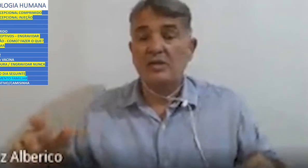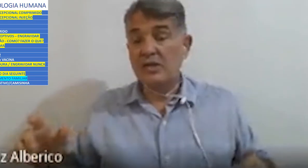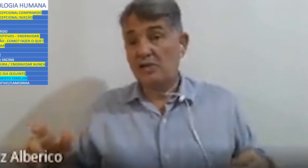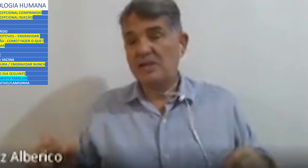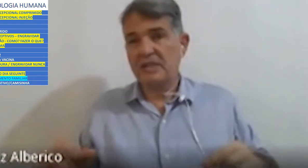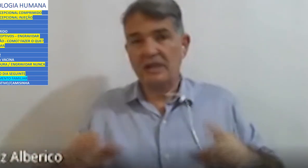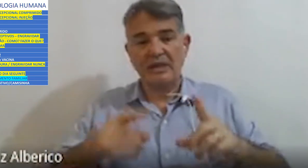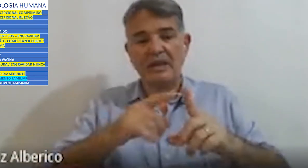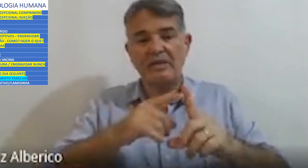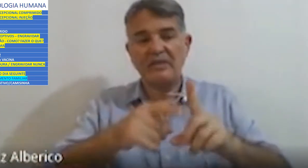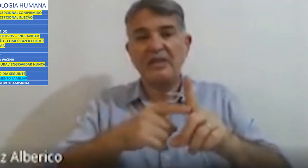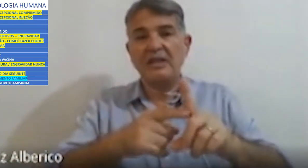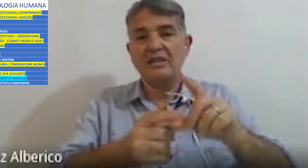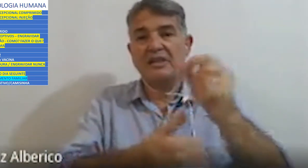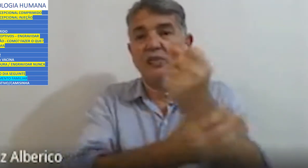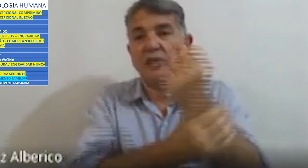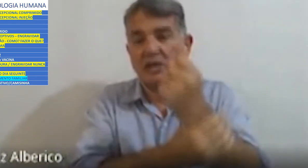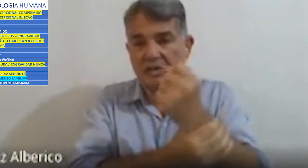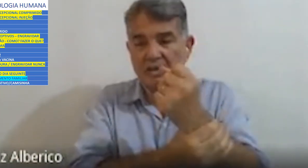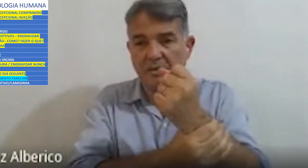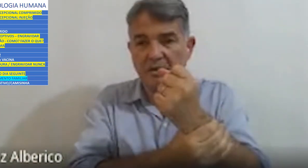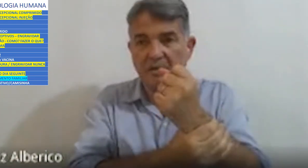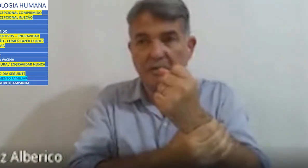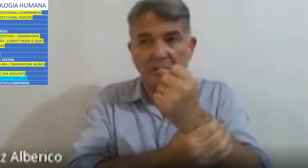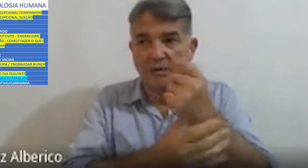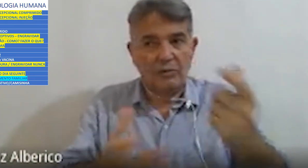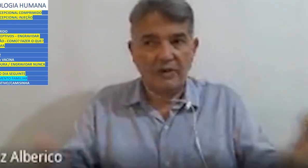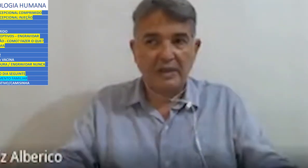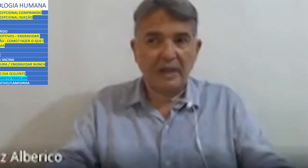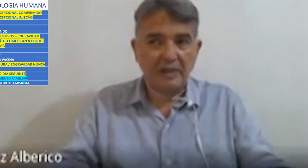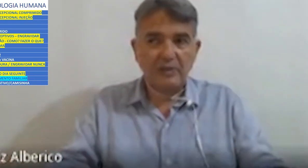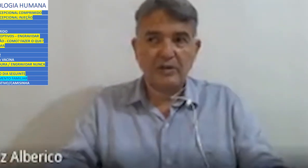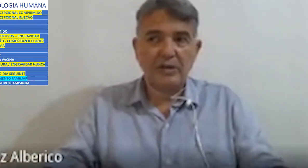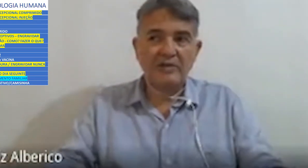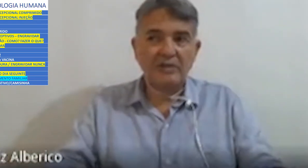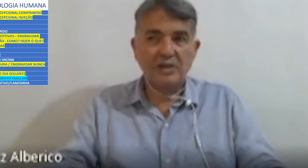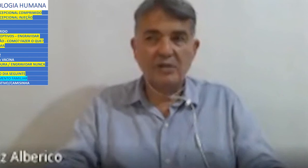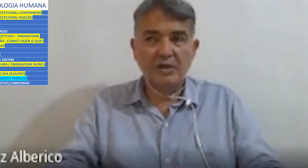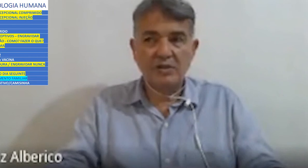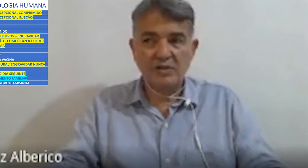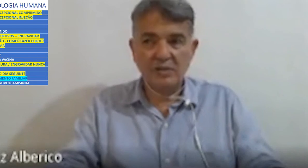Se eu disser gravidez e segurança, estou falando errado, porque a gravidez não é questão de segurança.